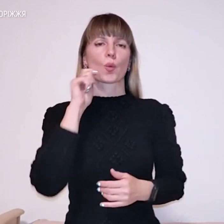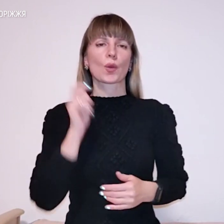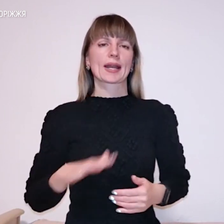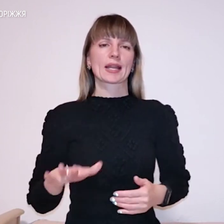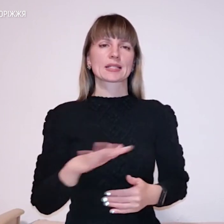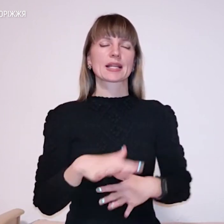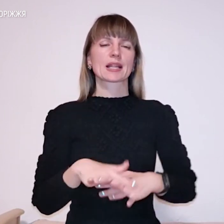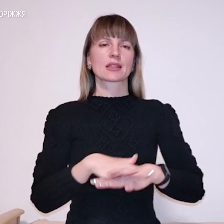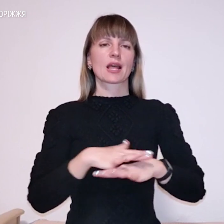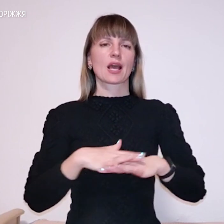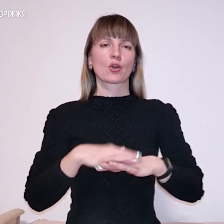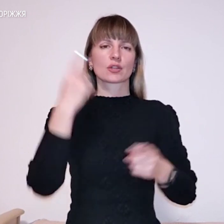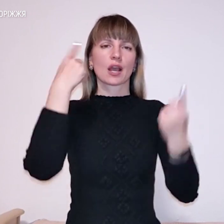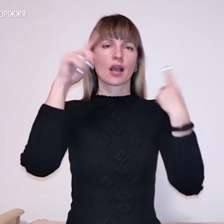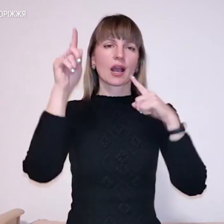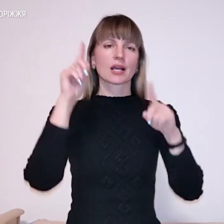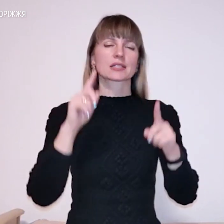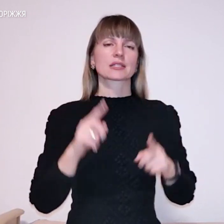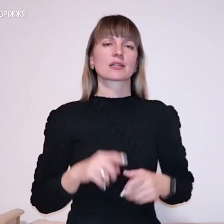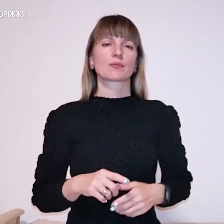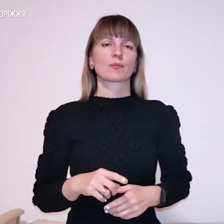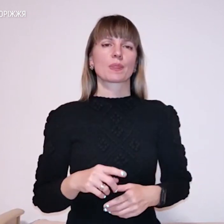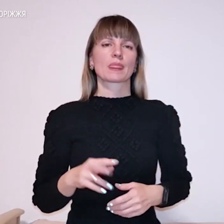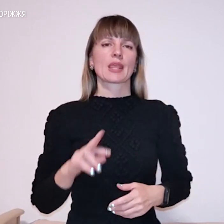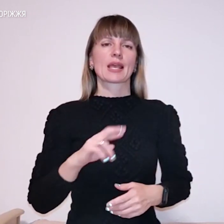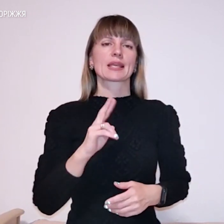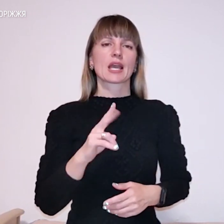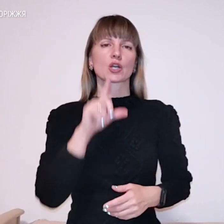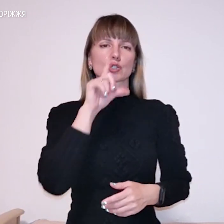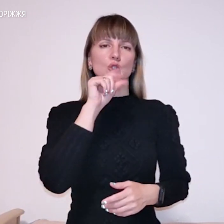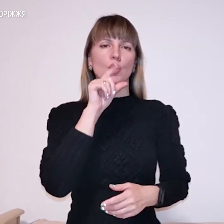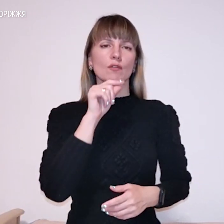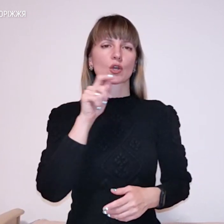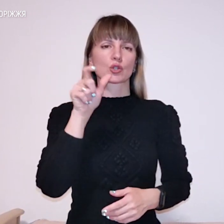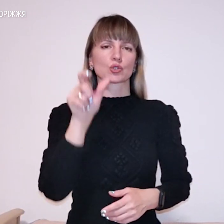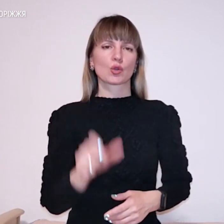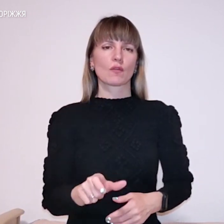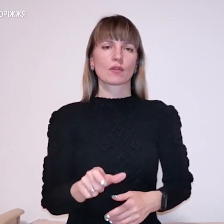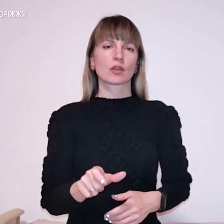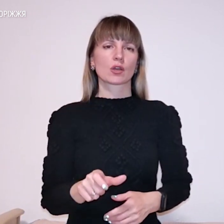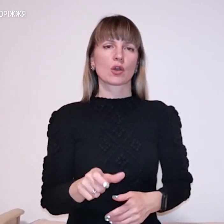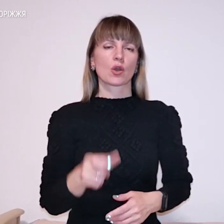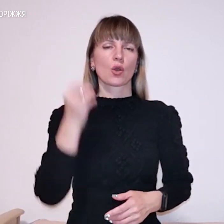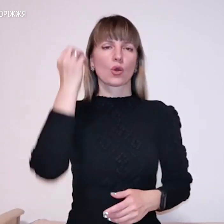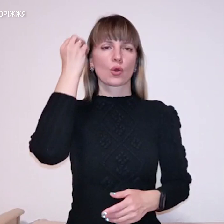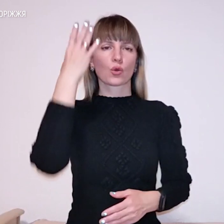українська народна казка, як соловейко чоловіка, розуму